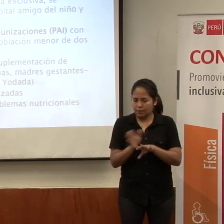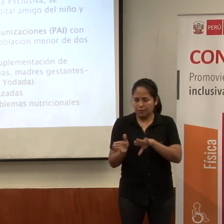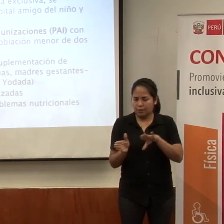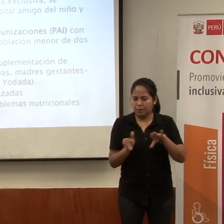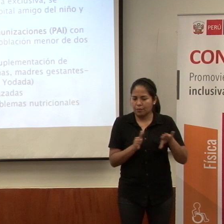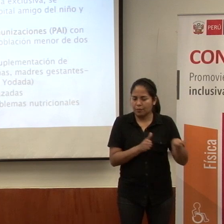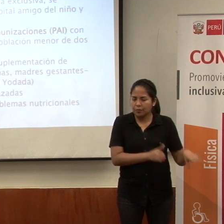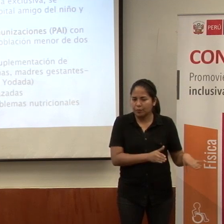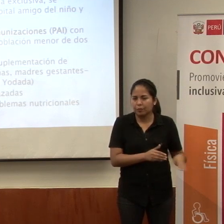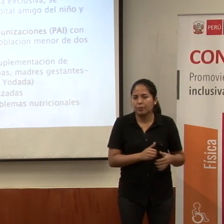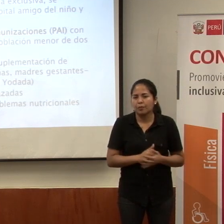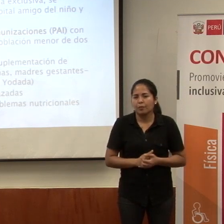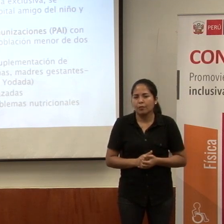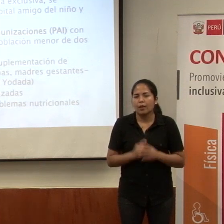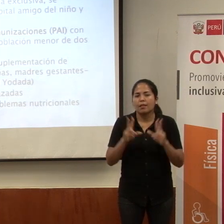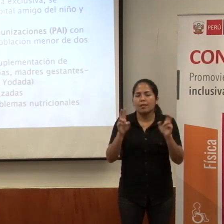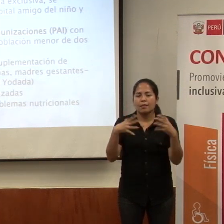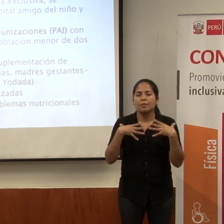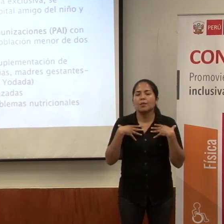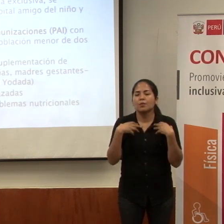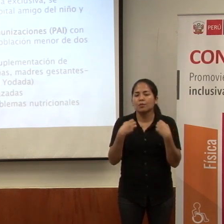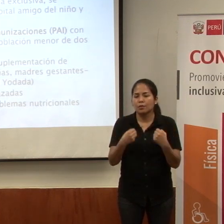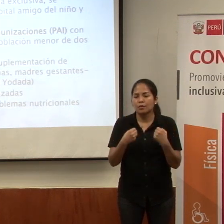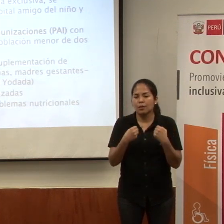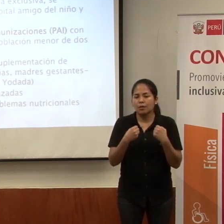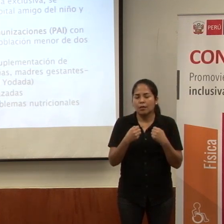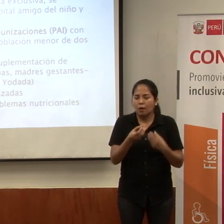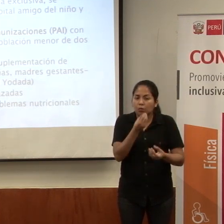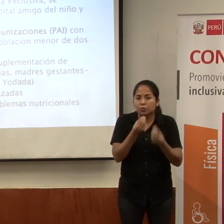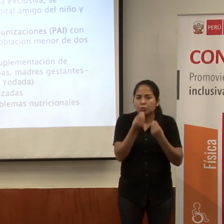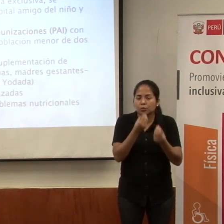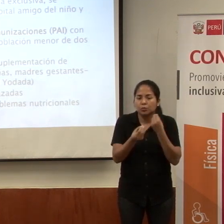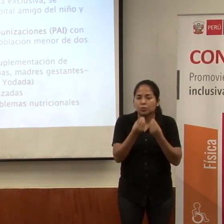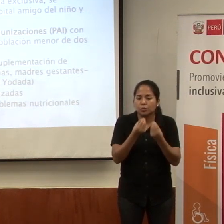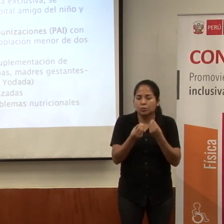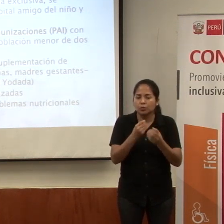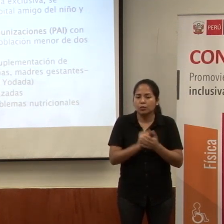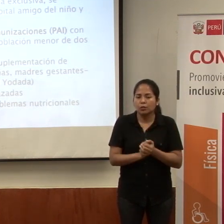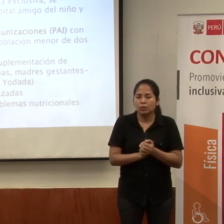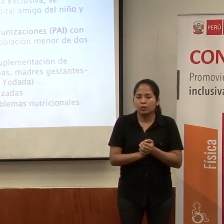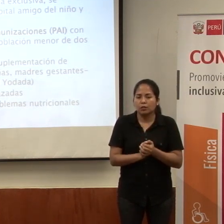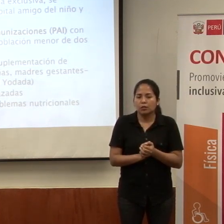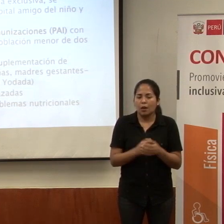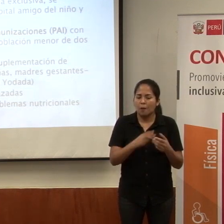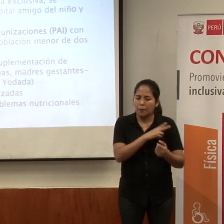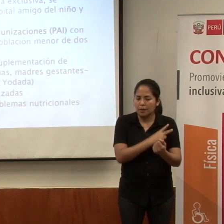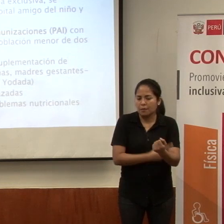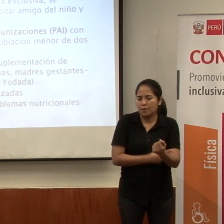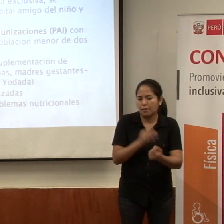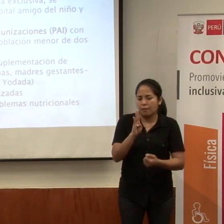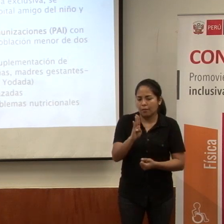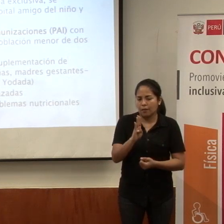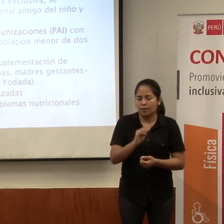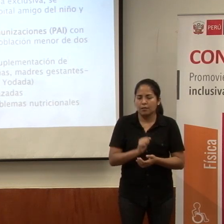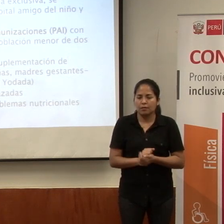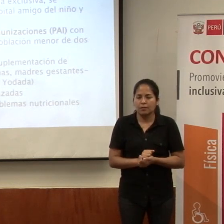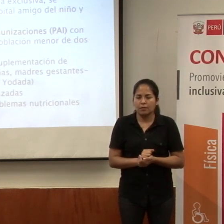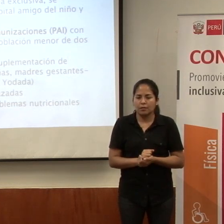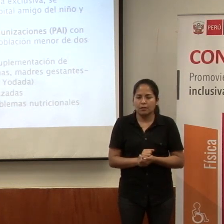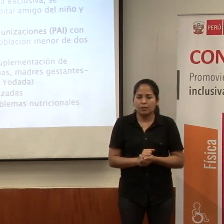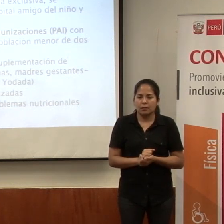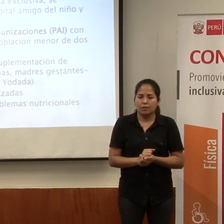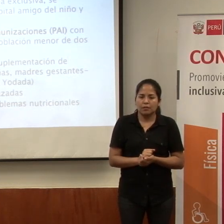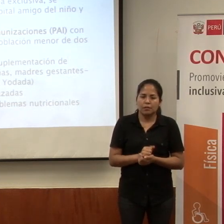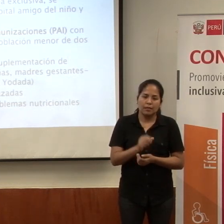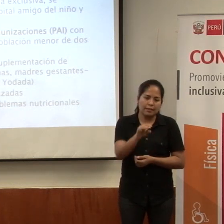manera específica. En el tema de nutrición, ¿no es cierto?, complejo B, el ácido fólico, el uso de vitamina A, la